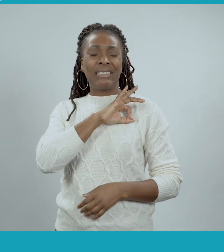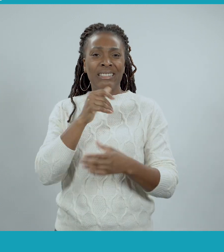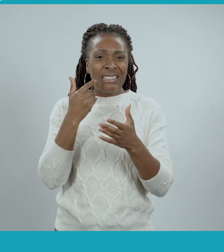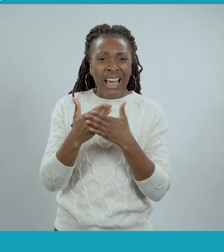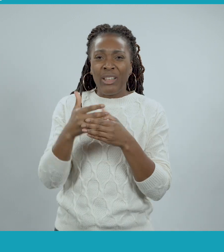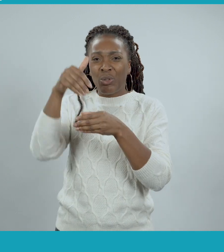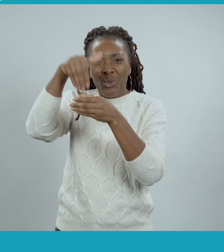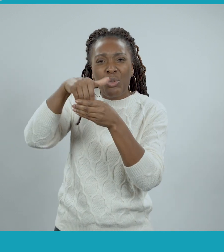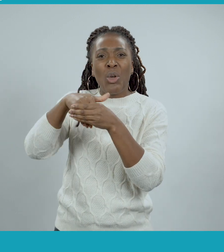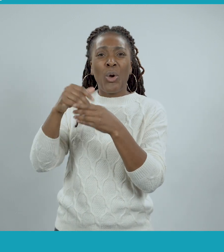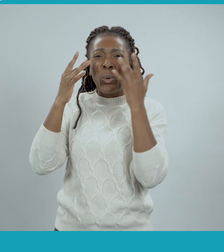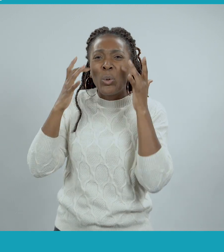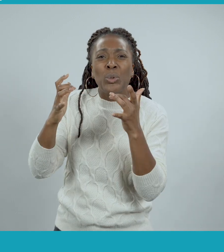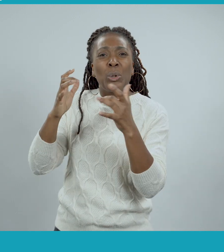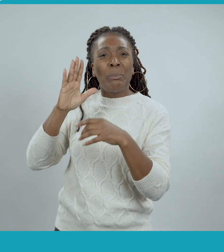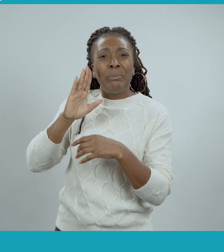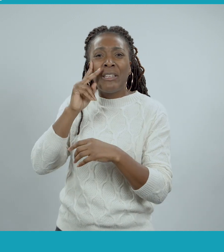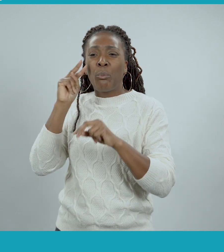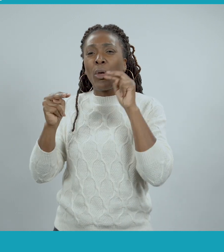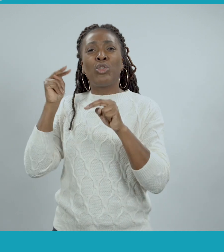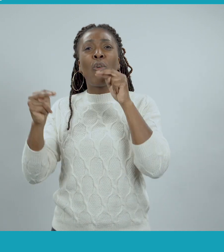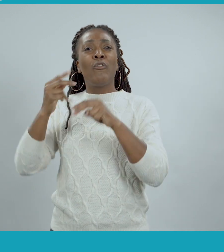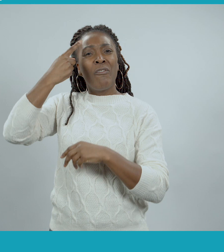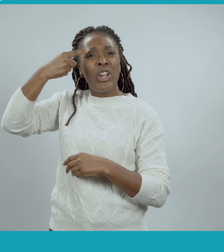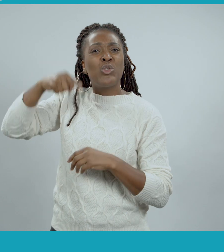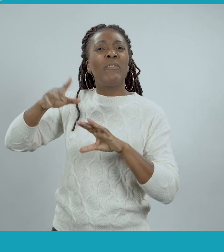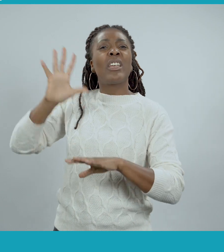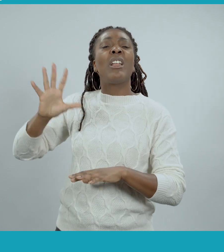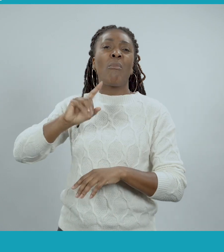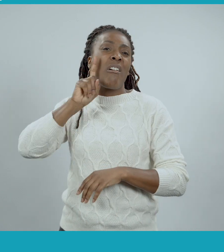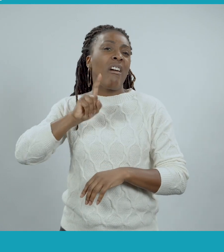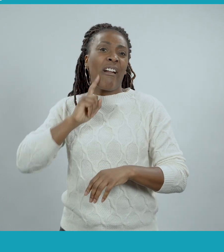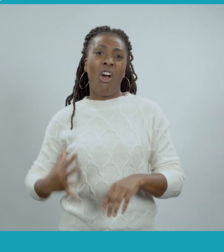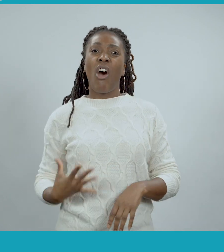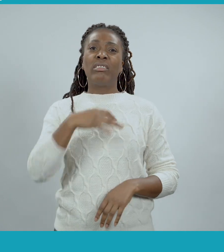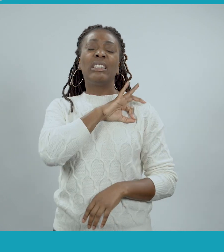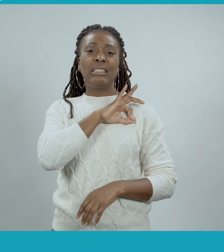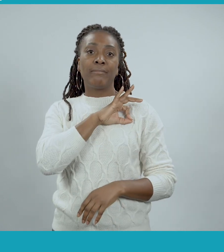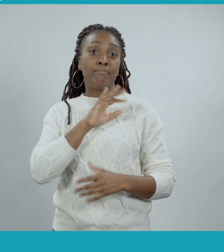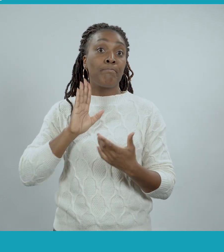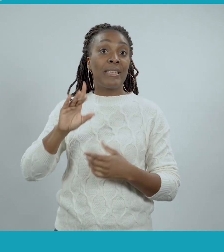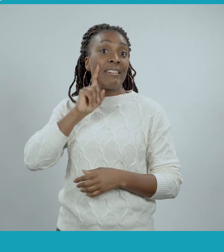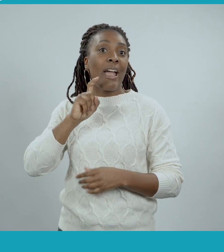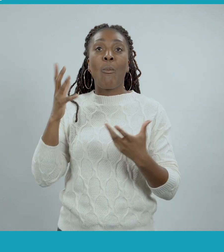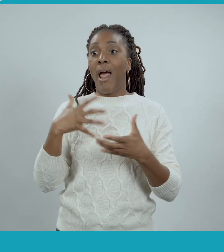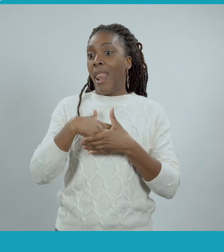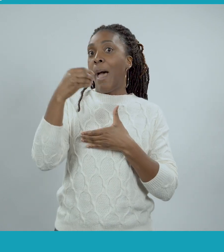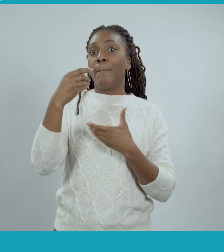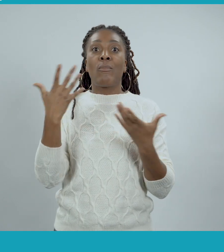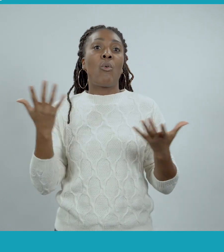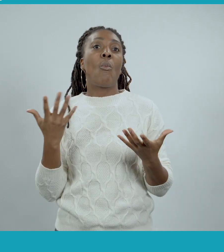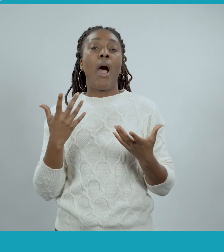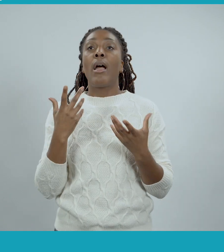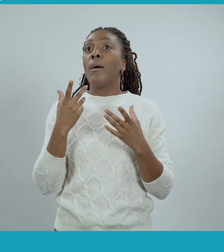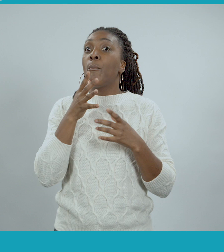est fortement imprégné de la culture et de la perception philosophique de cette période. Selon les Grecs, l'âme est